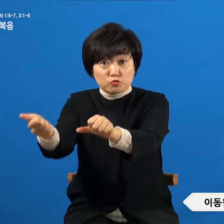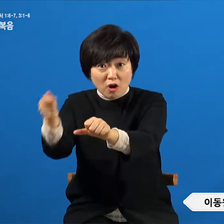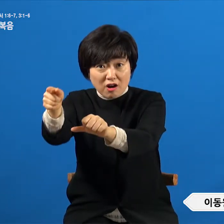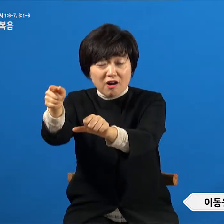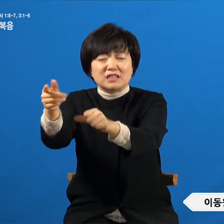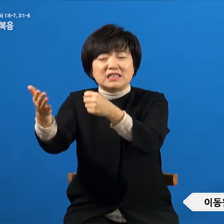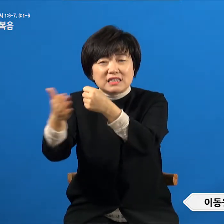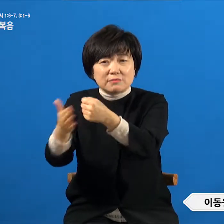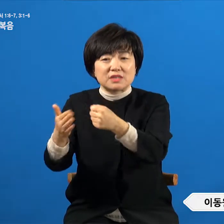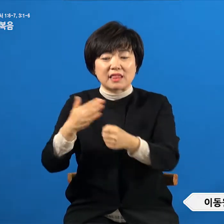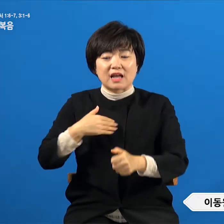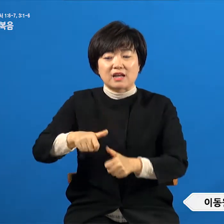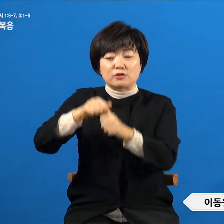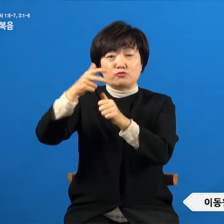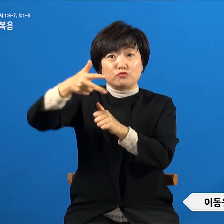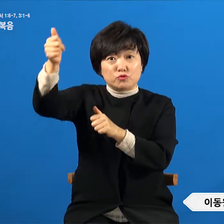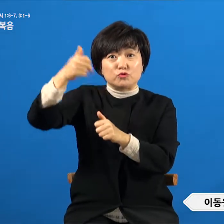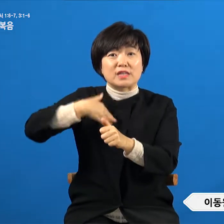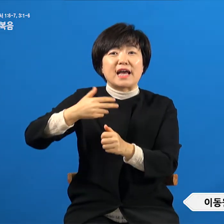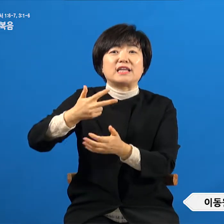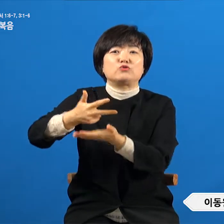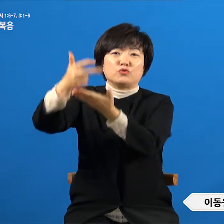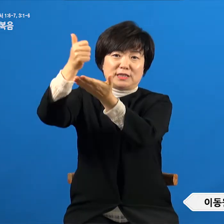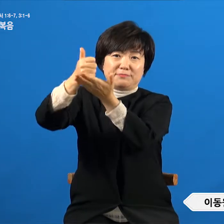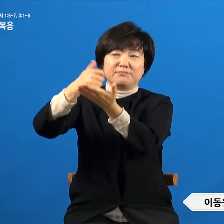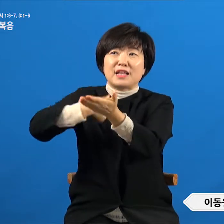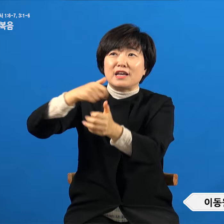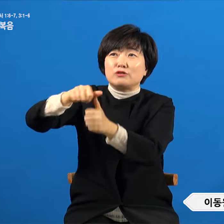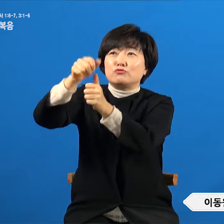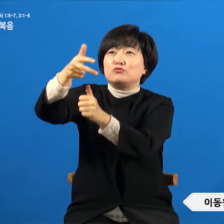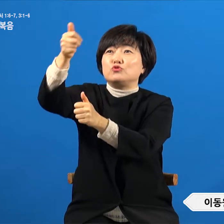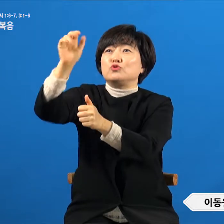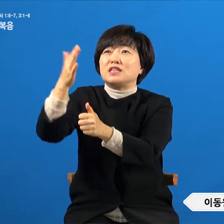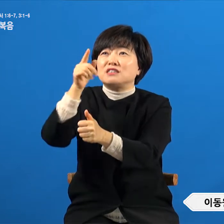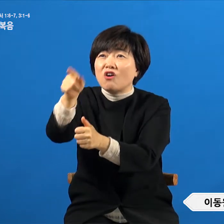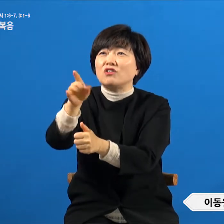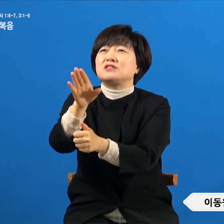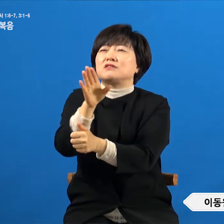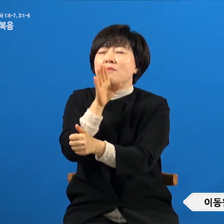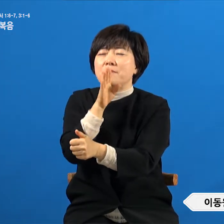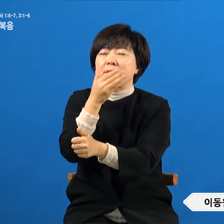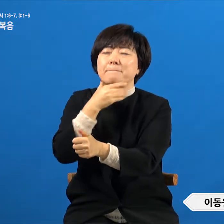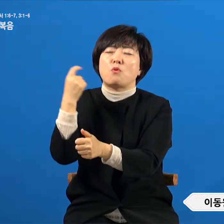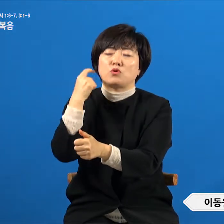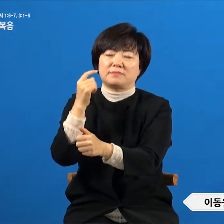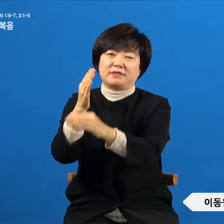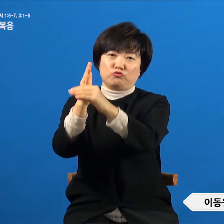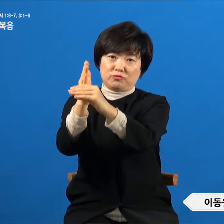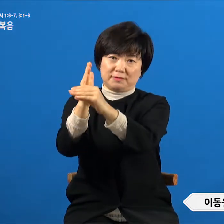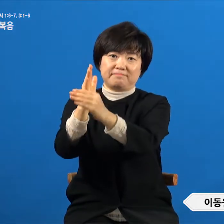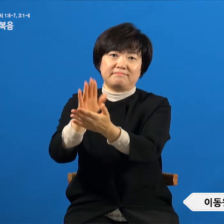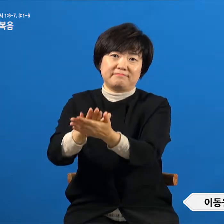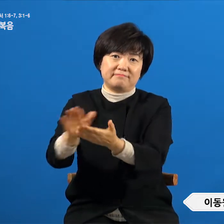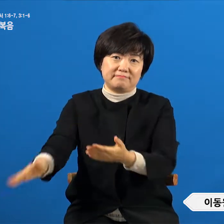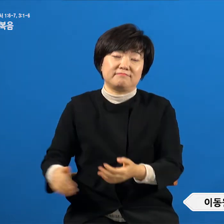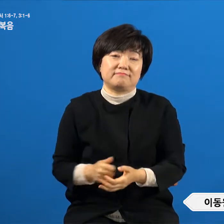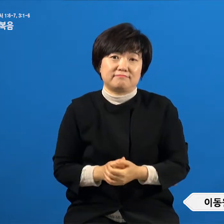죽으심으로 그분이 나의 구주, 나의 주님, 나의 구원자가 되셨다는 것, 이것이야말로 복음의 핵심인